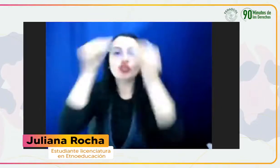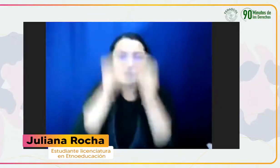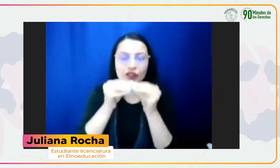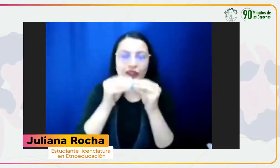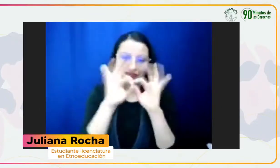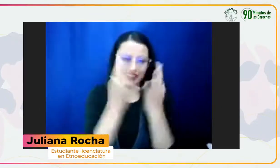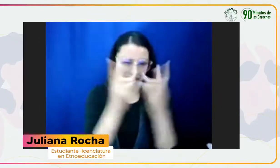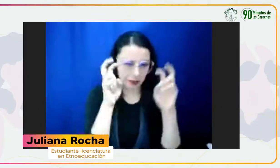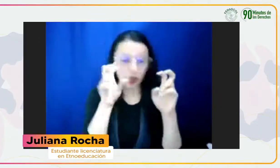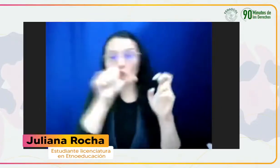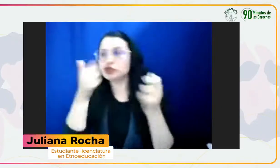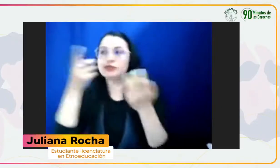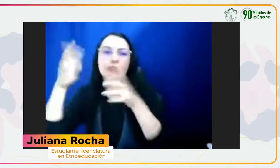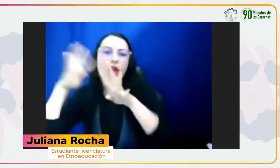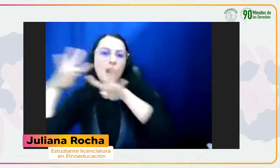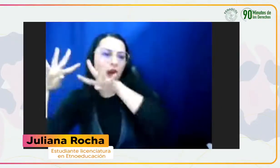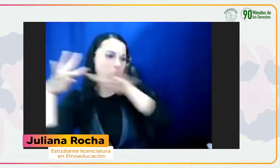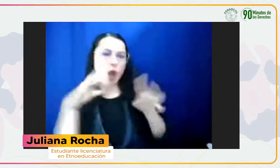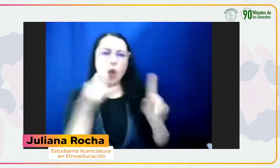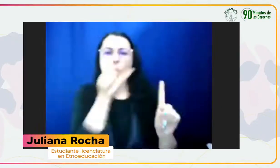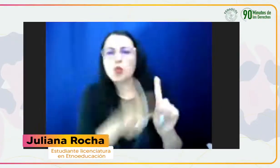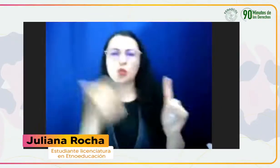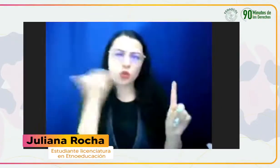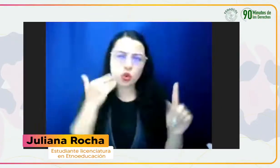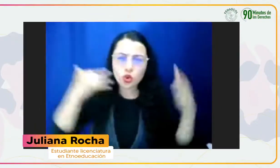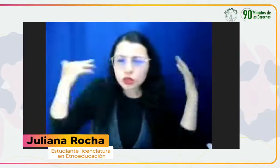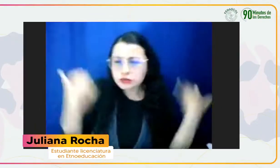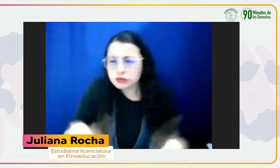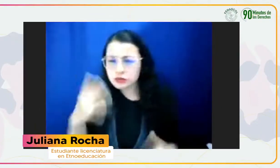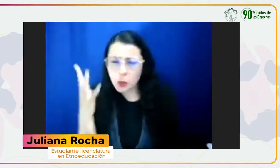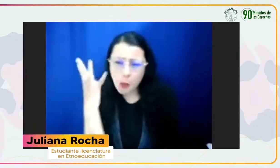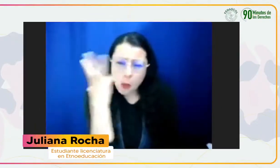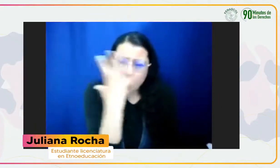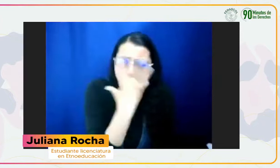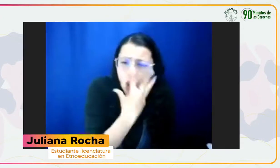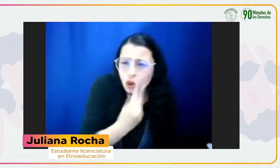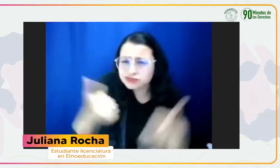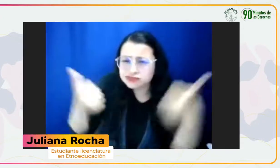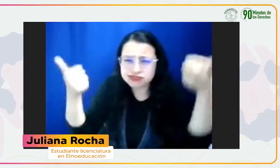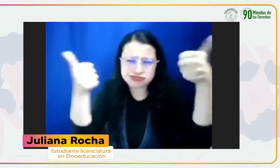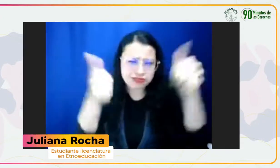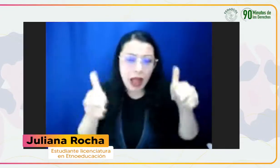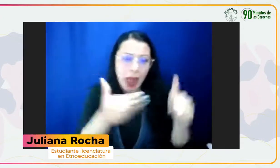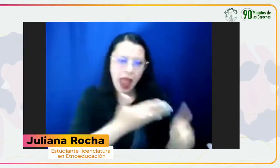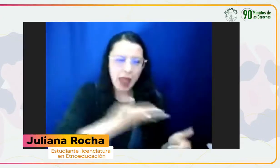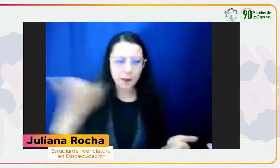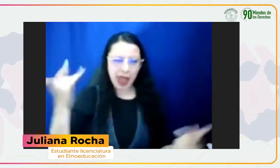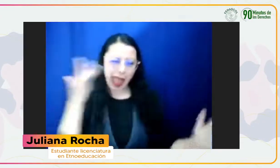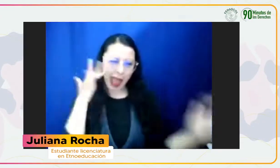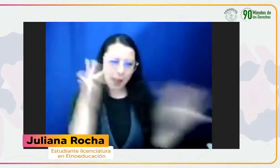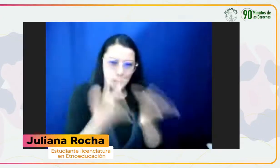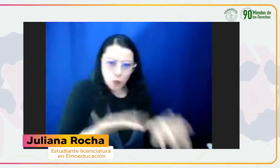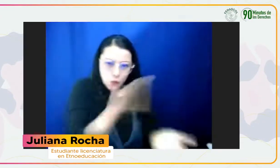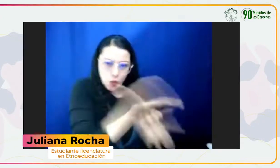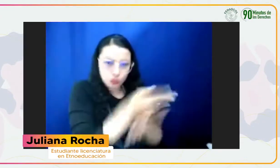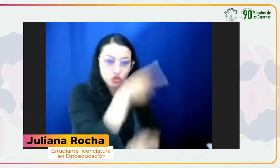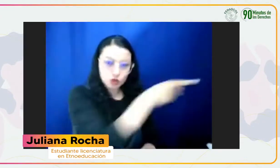este contexto social, es que es poca la participación. Y la visibilización de las mujeres también es a través de su cuerpo y